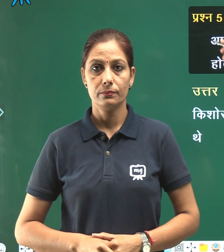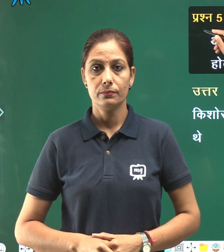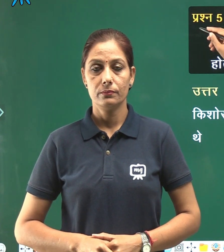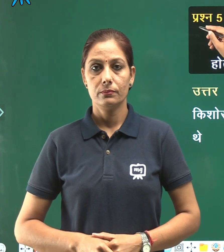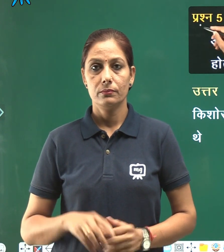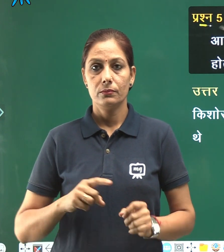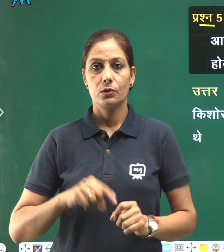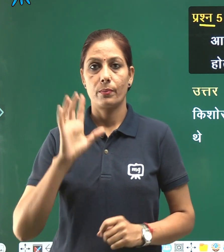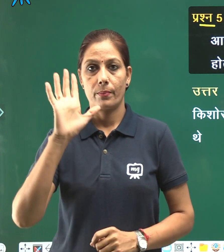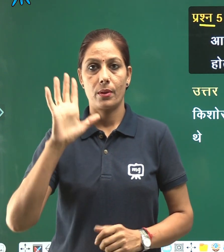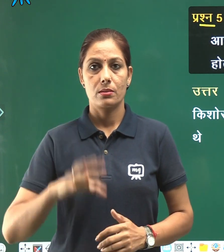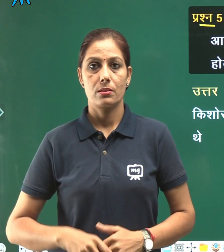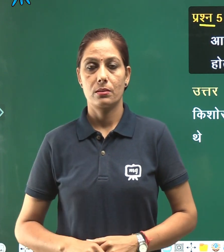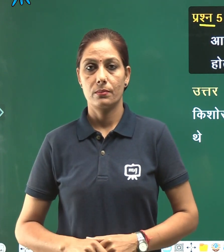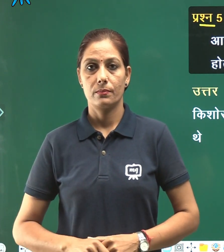प्रश्न 5,